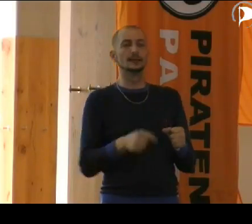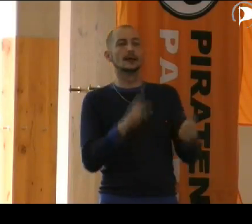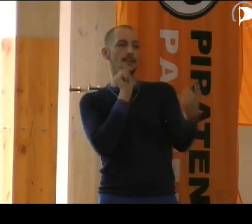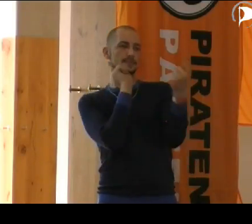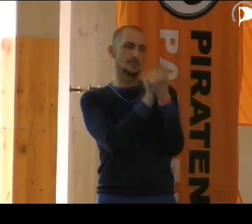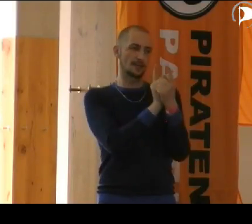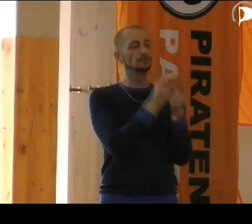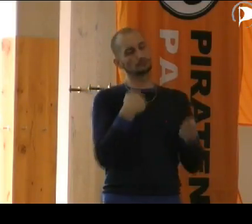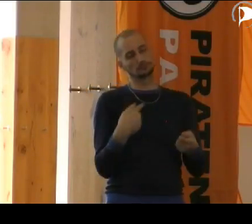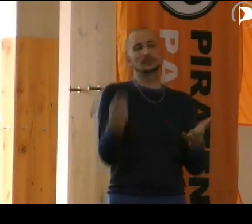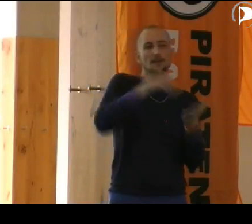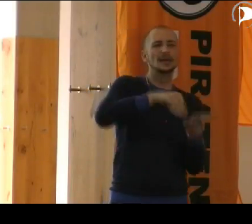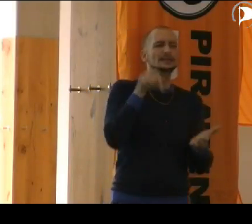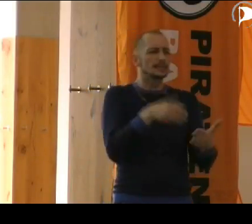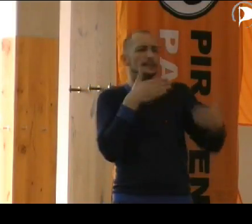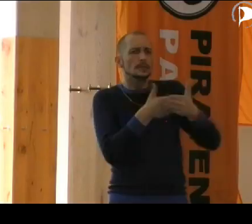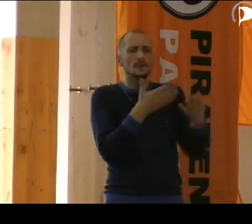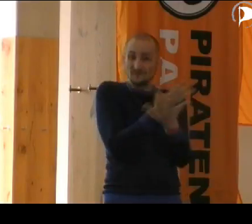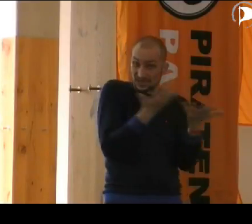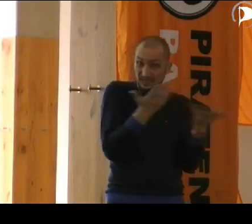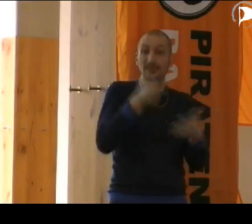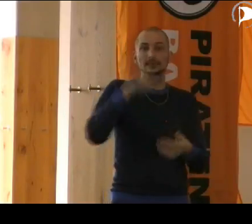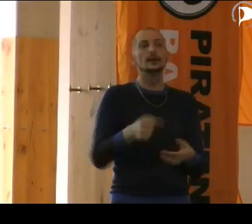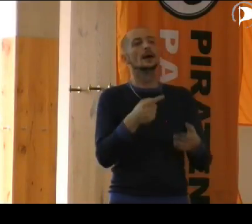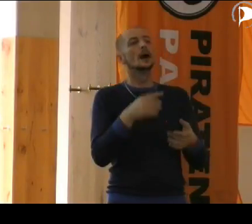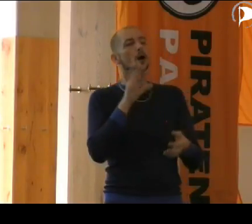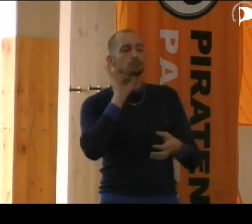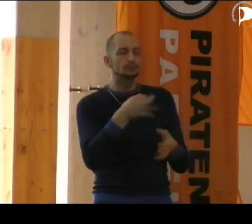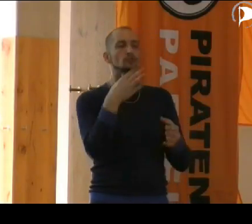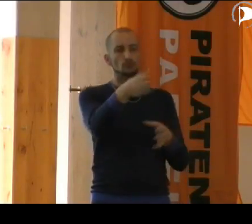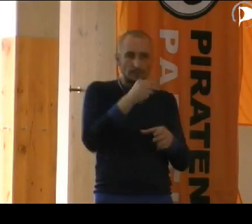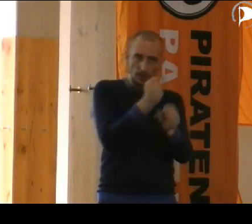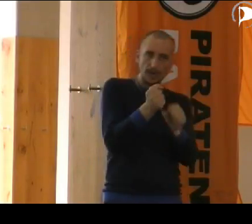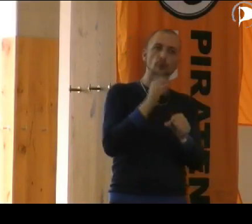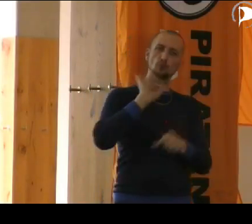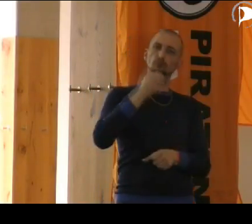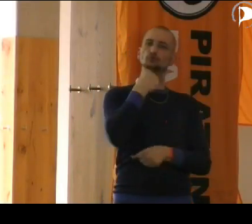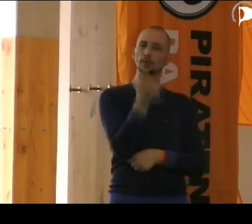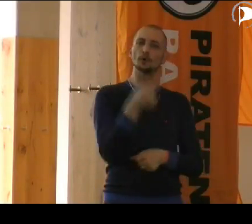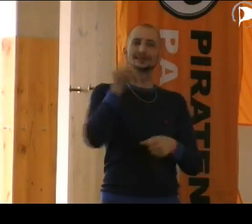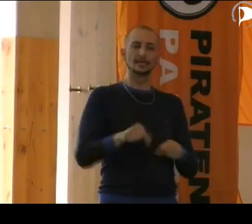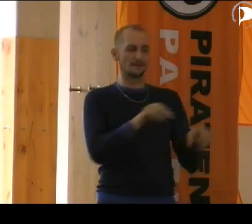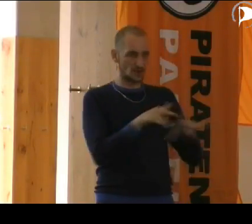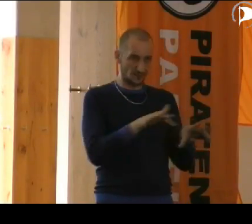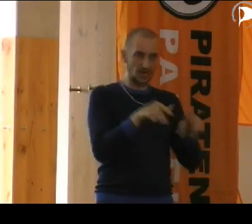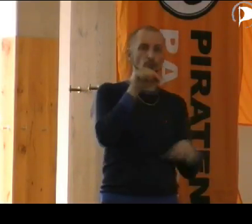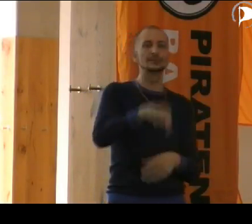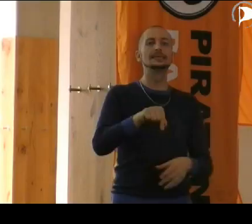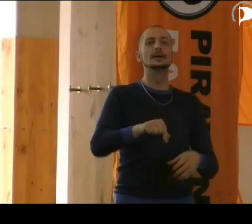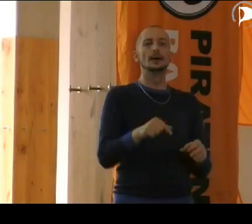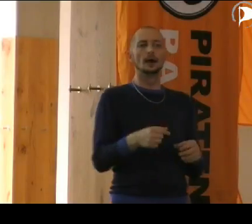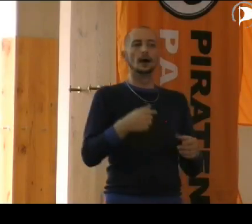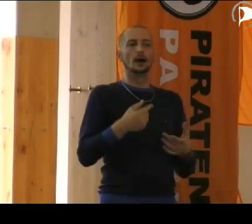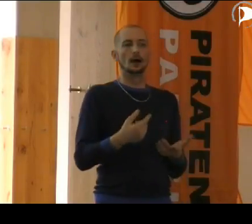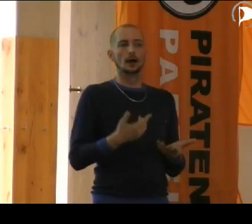dieses treffen ist es eine harmonisierung der verwaltung vorbeizuführen und prozesse zu standardisieren aber